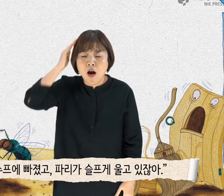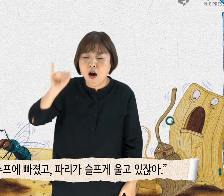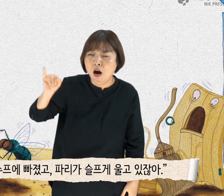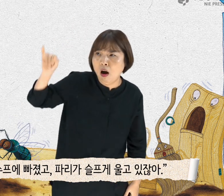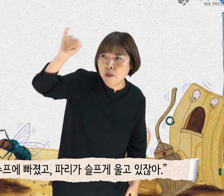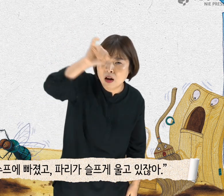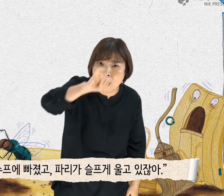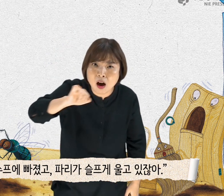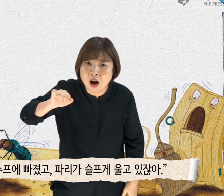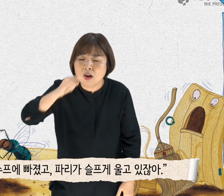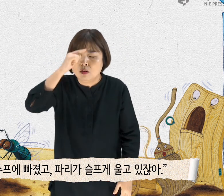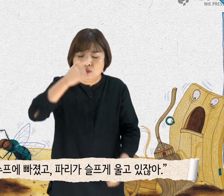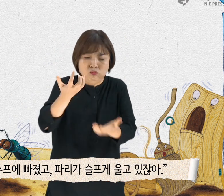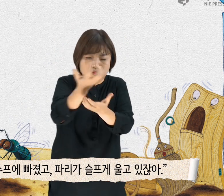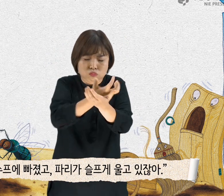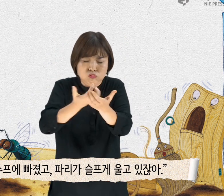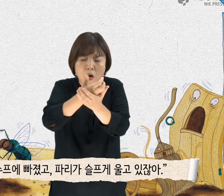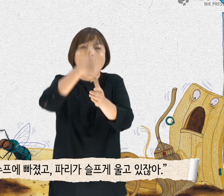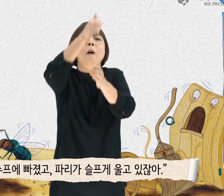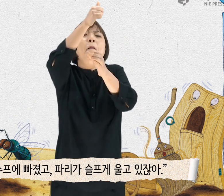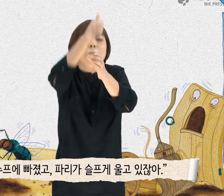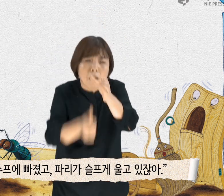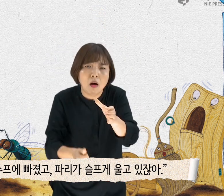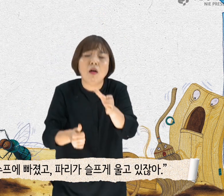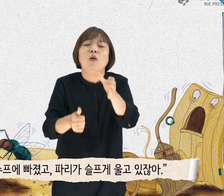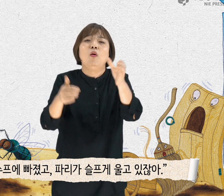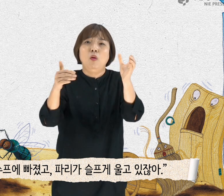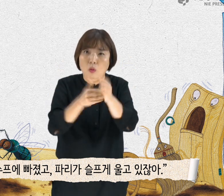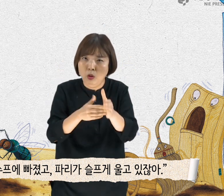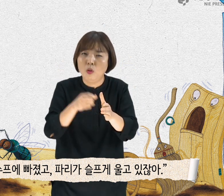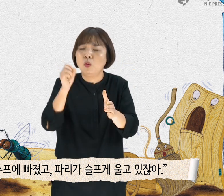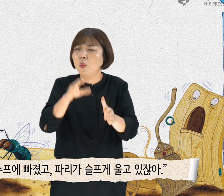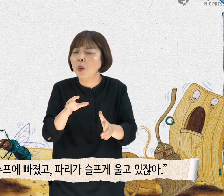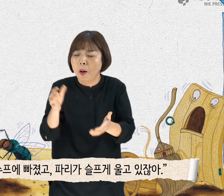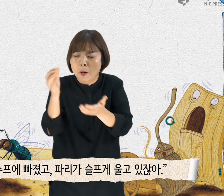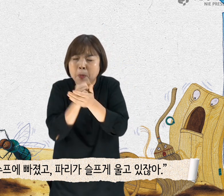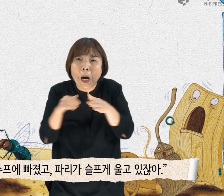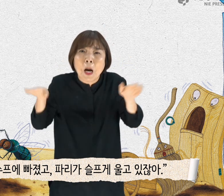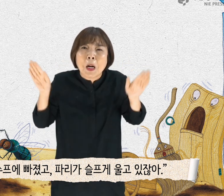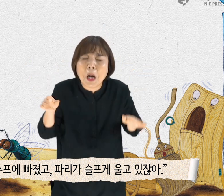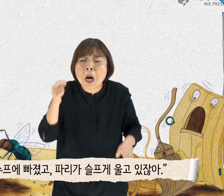거미가 수프에 빠졌고 파리가 슬프게 울고 있잖아.